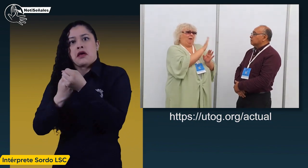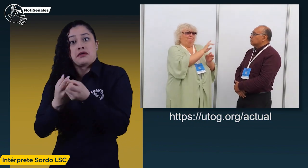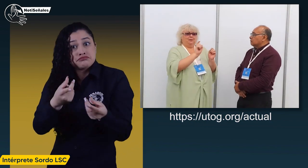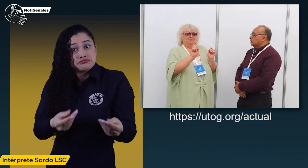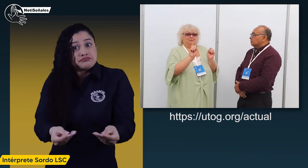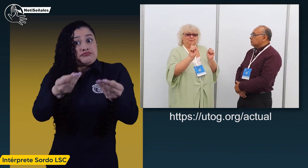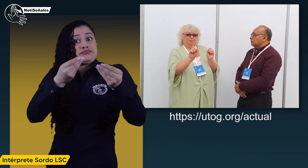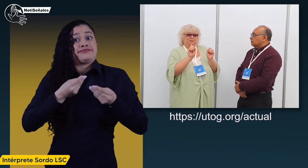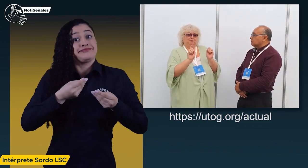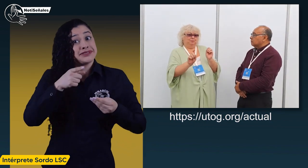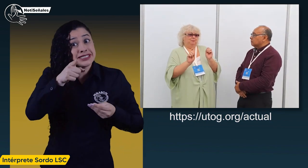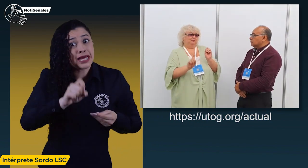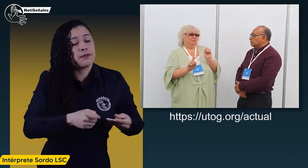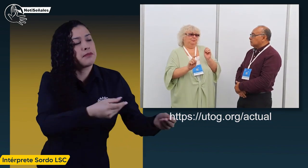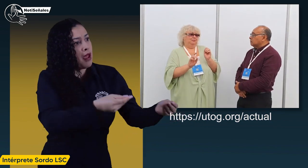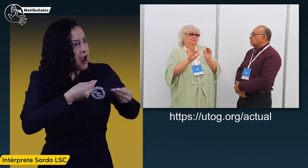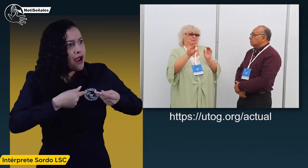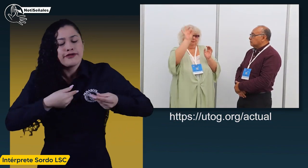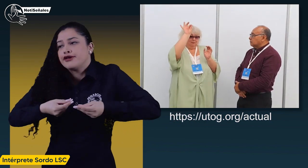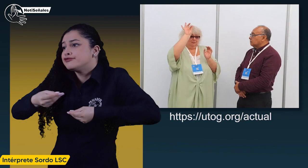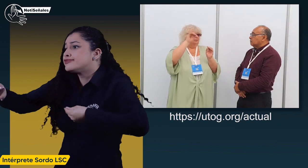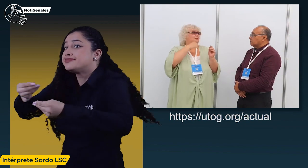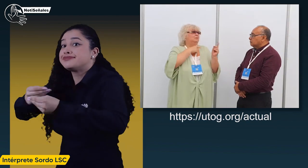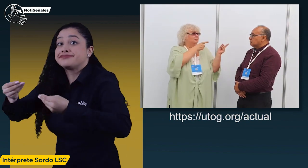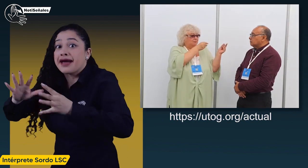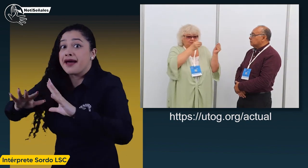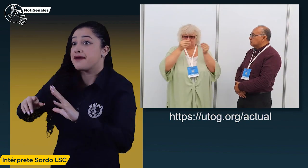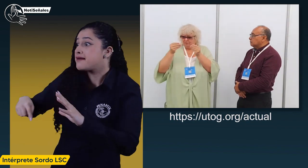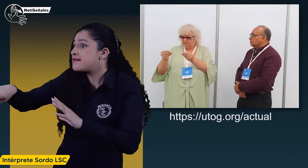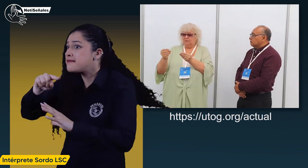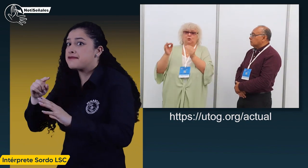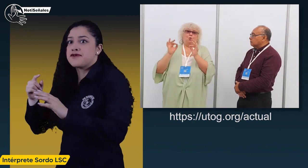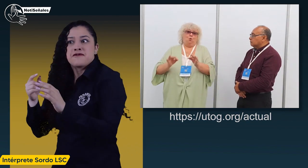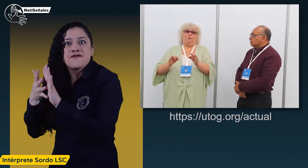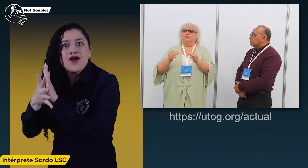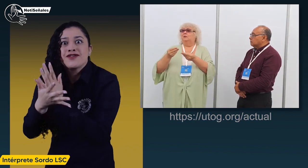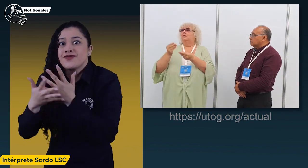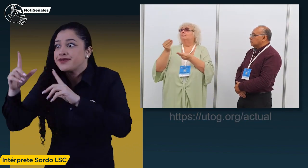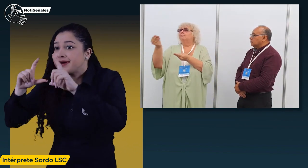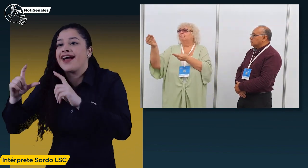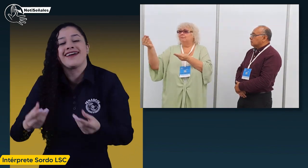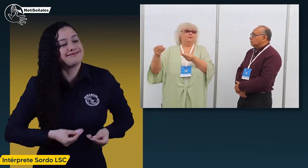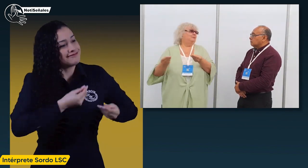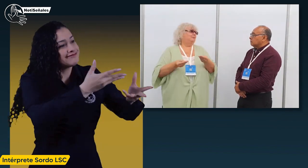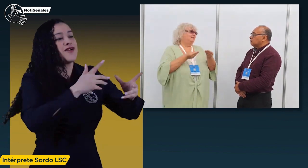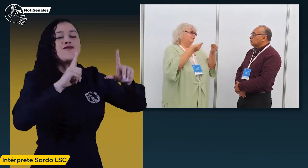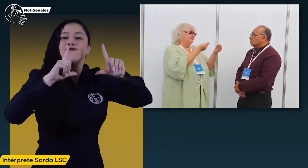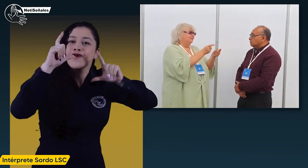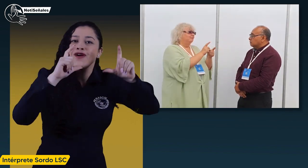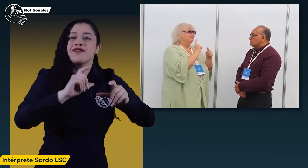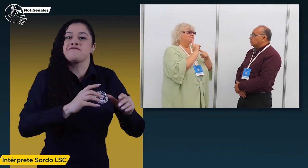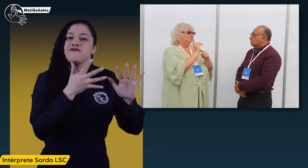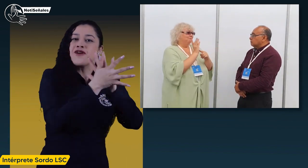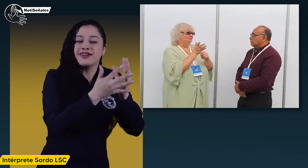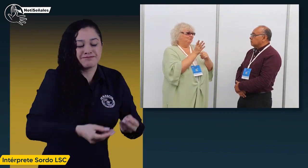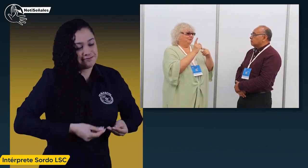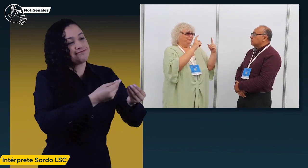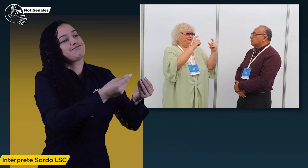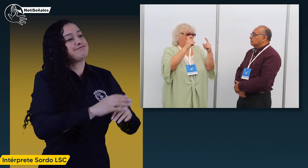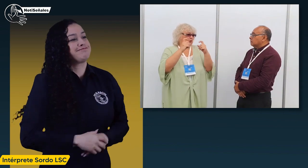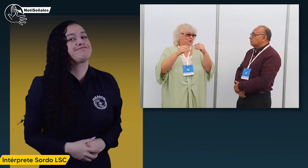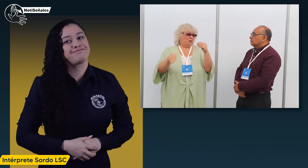y nos llegue tu aporte se compartirá información y fotografías que evidencien la acción que apoyaste